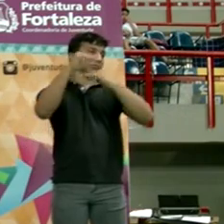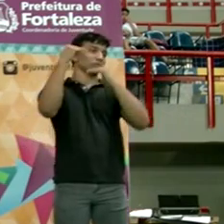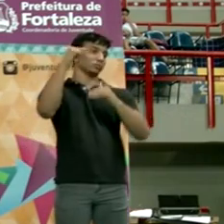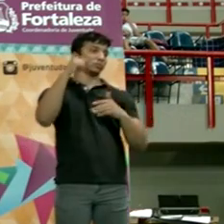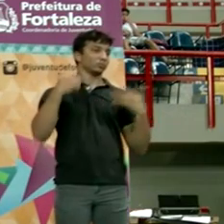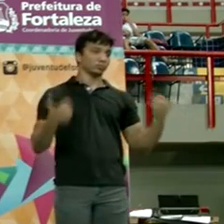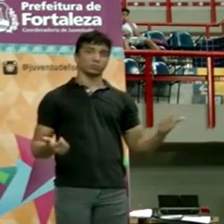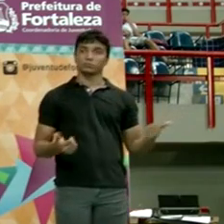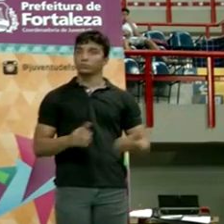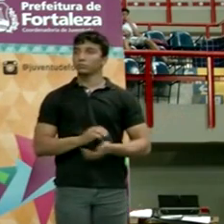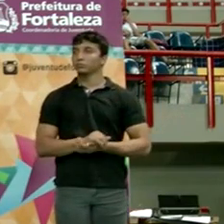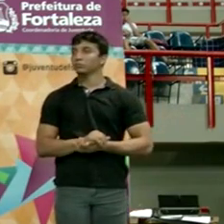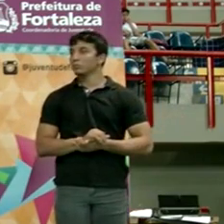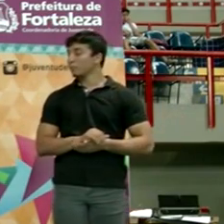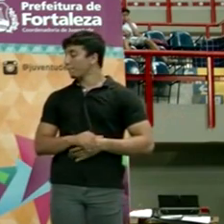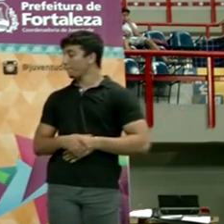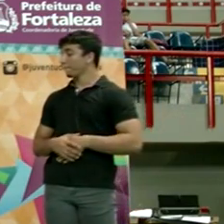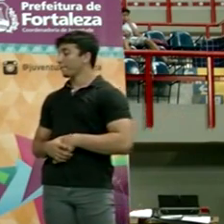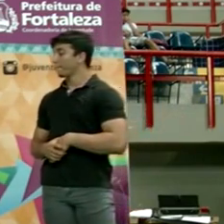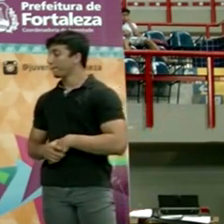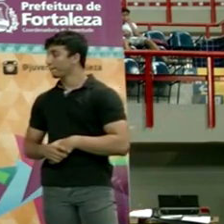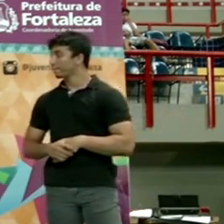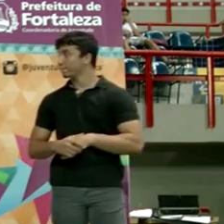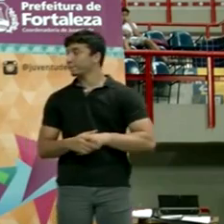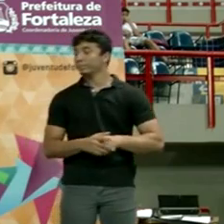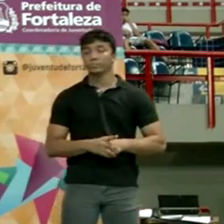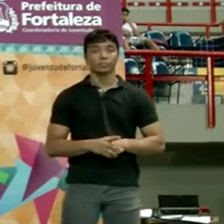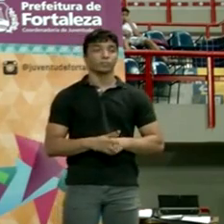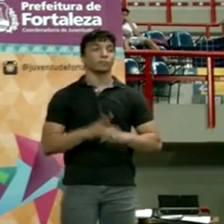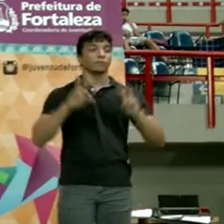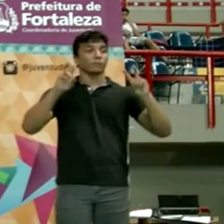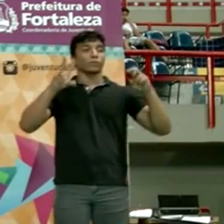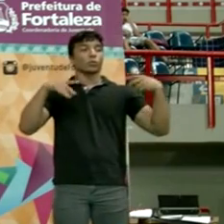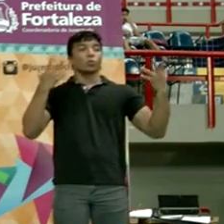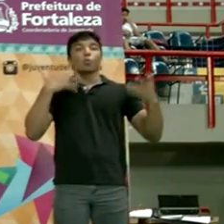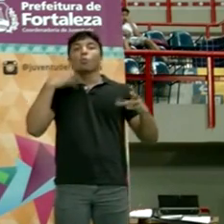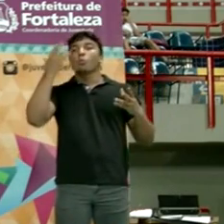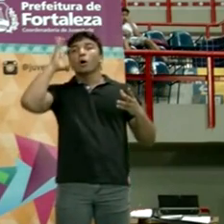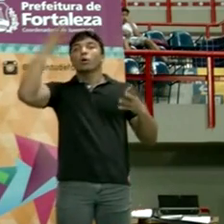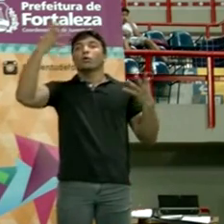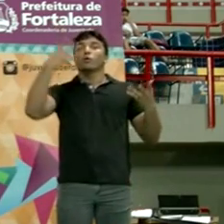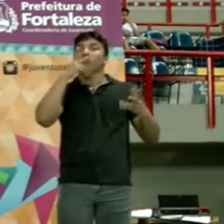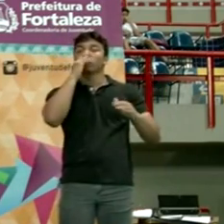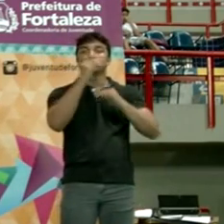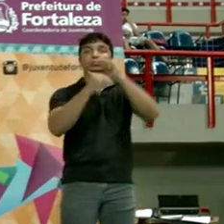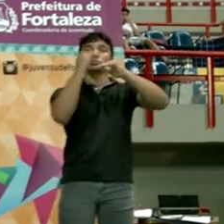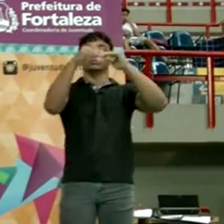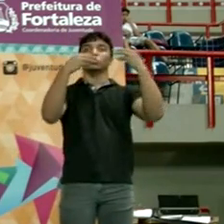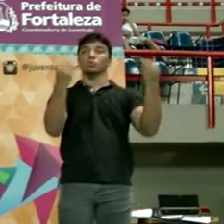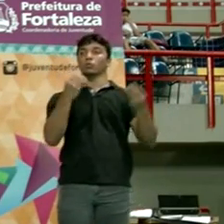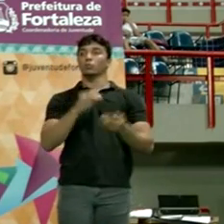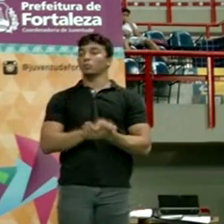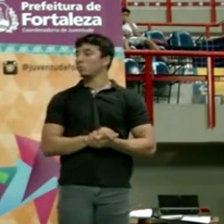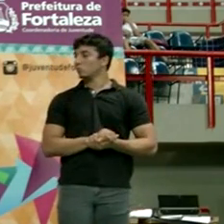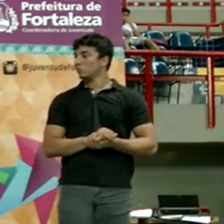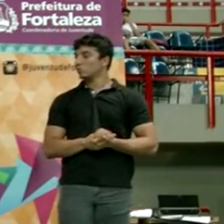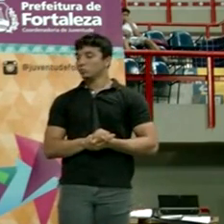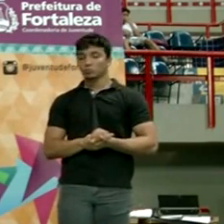desenvolvido. Muito bem, vamos lá. Está perguntando qual é a solução para o Brasil se tornar desenvolvido. Chego já